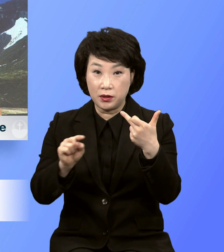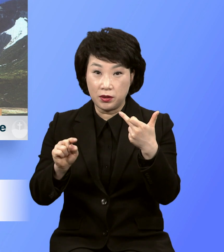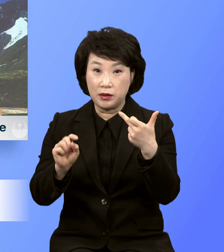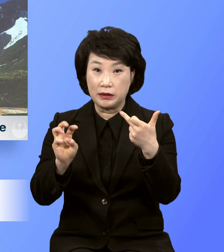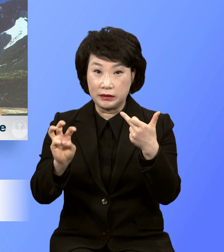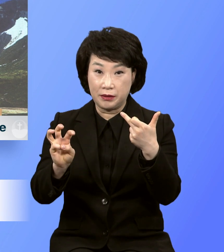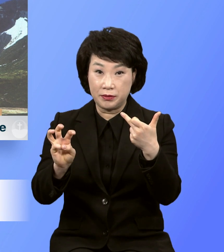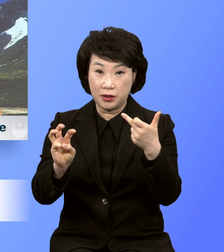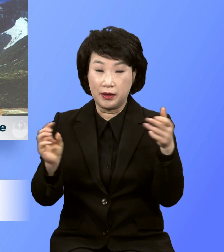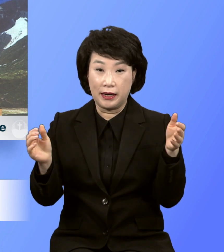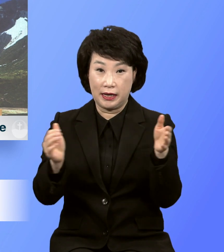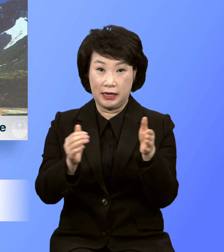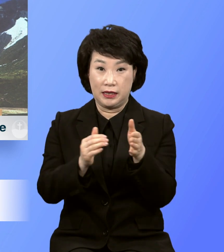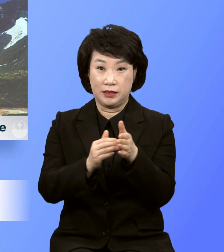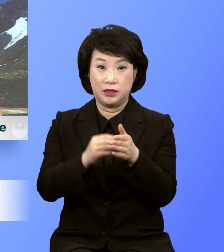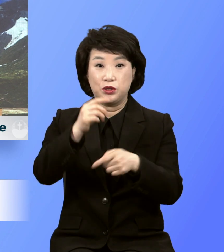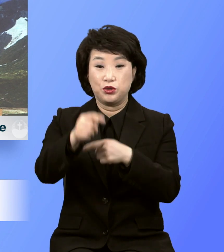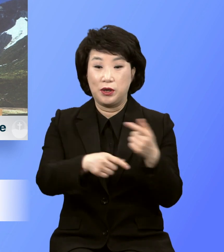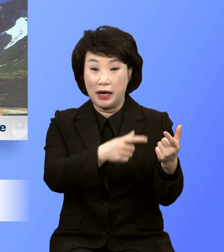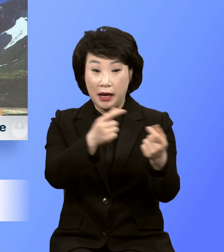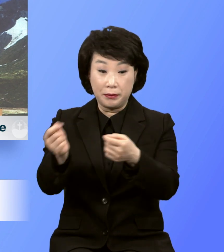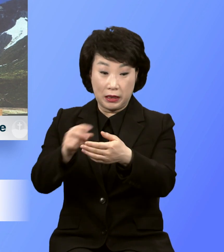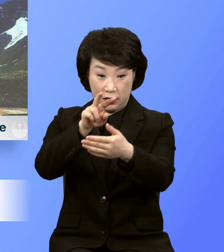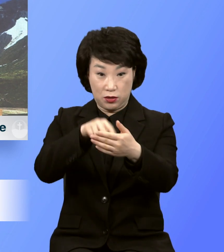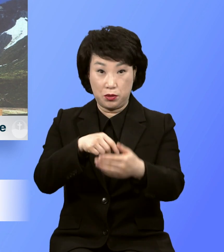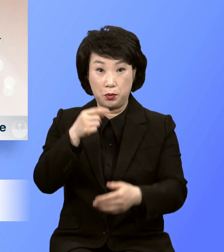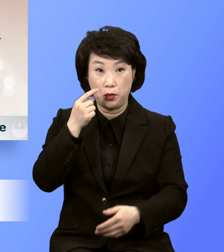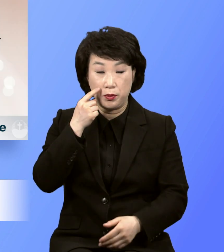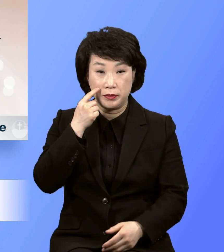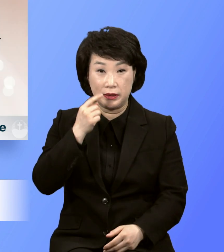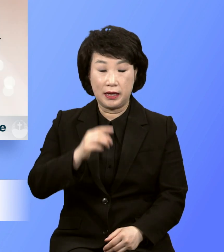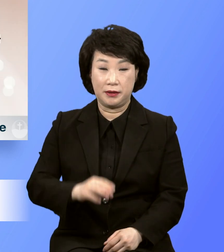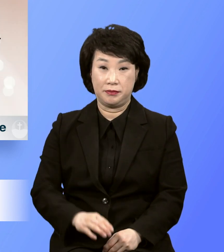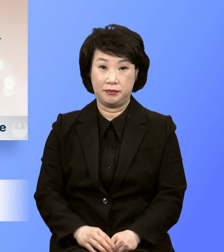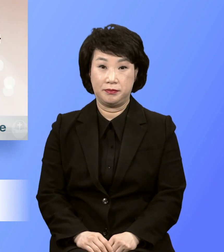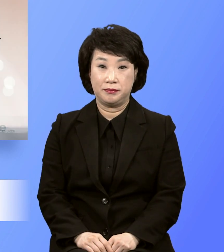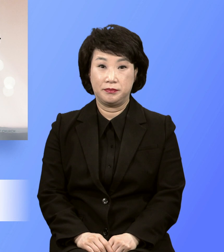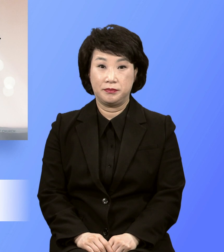22절에서 30절까지를 합독합니다.